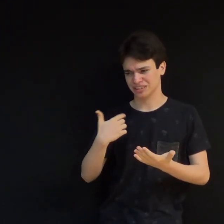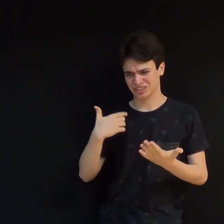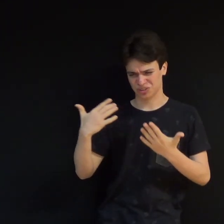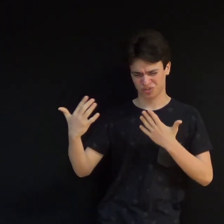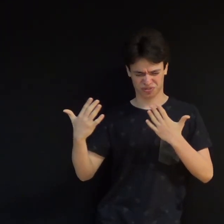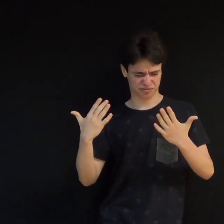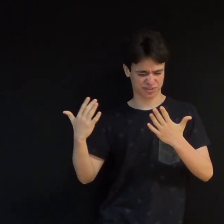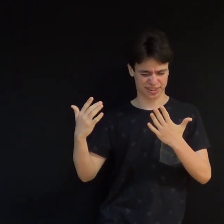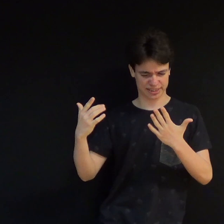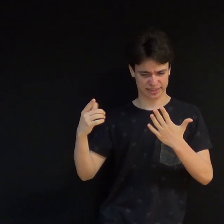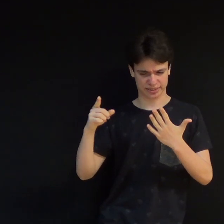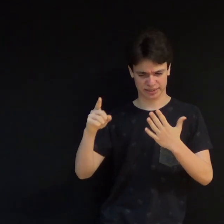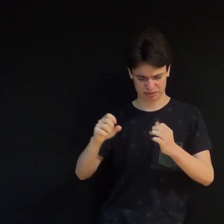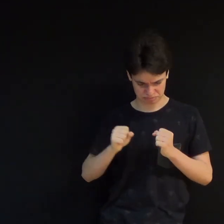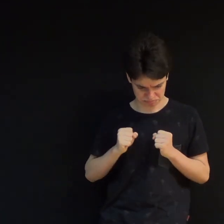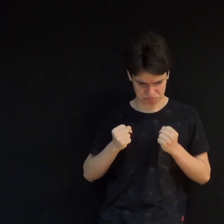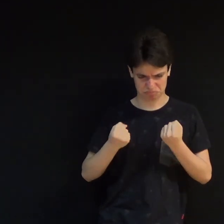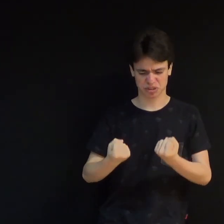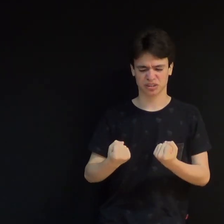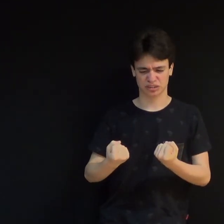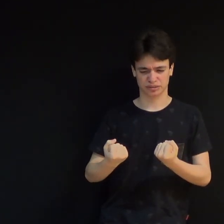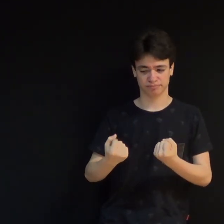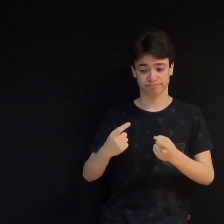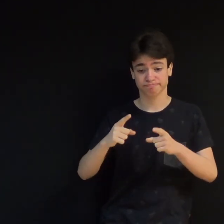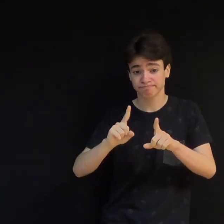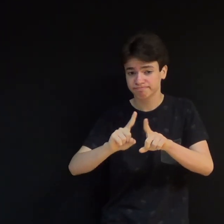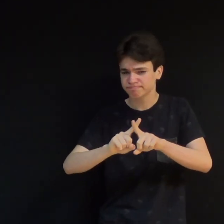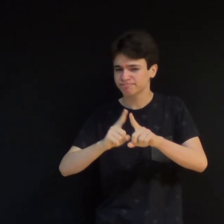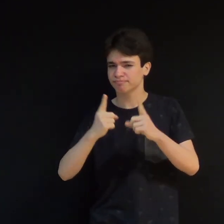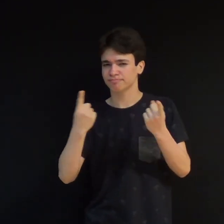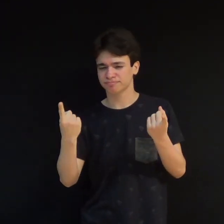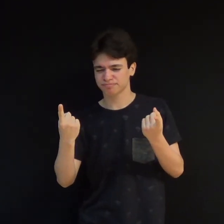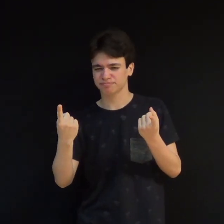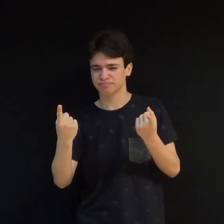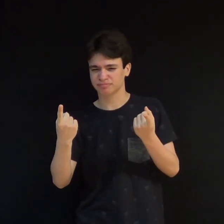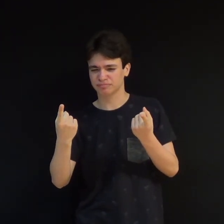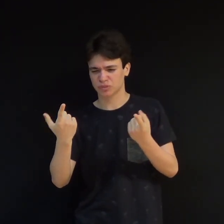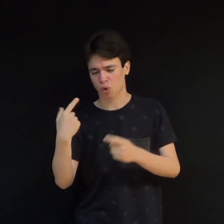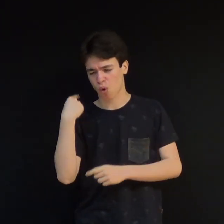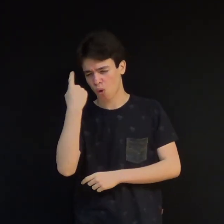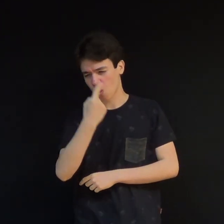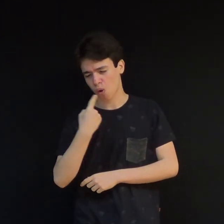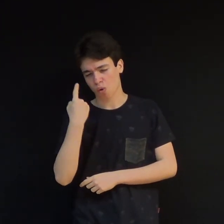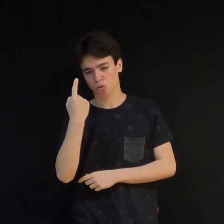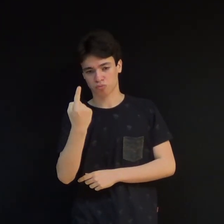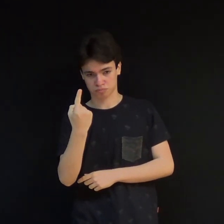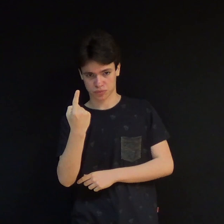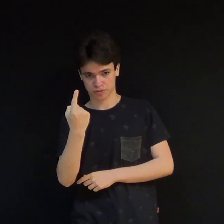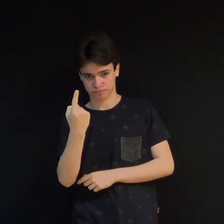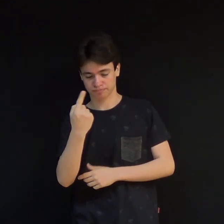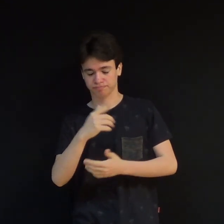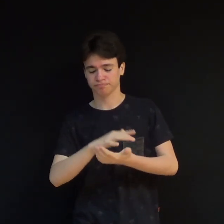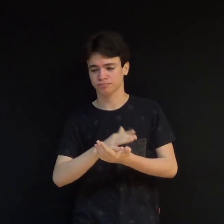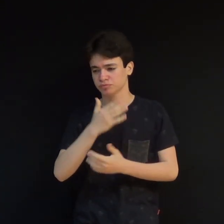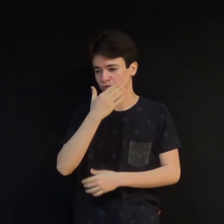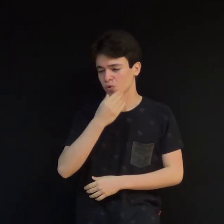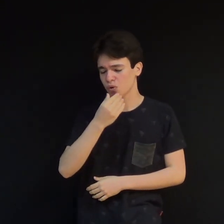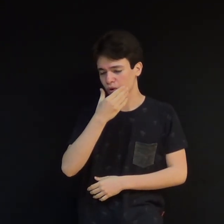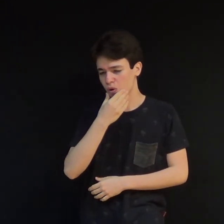disposição entretanto passando um pouco mais de uma hora aquele senhor retornou em uma caminhonete cinza